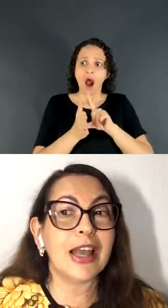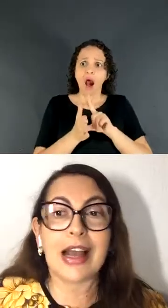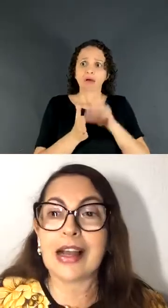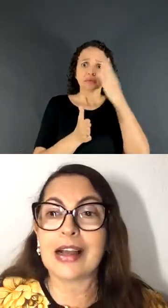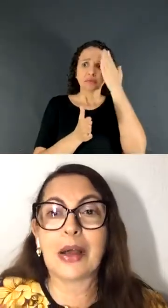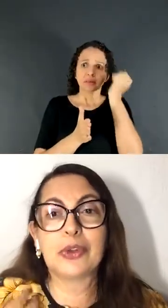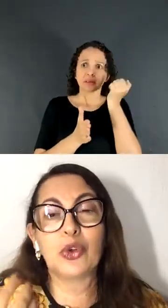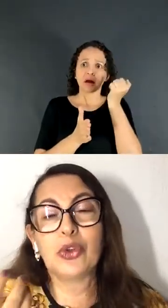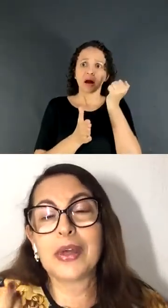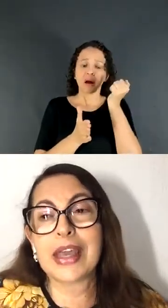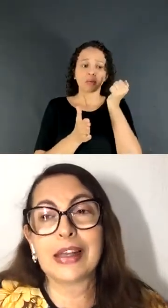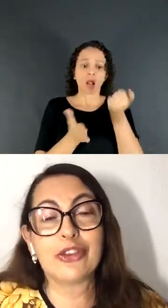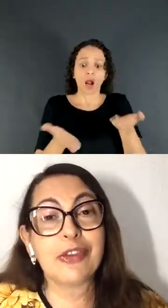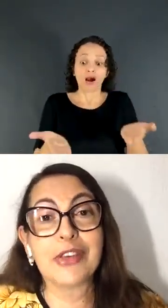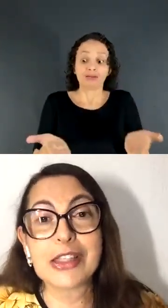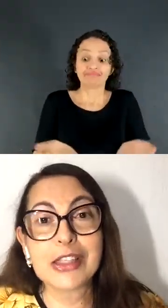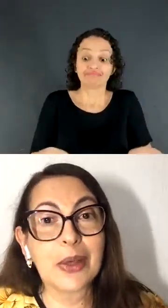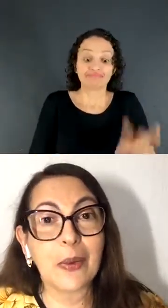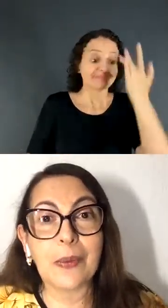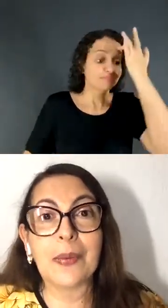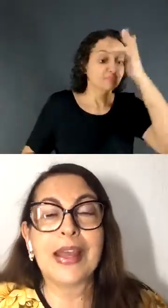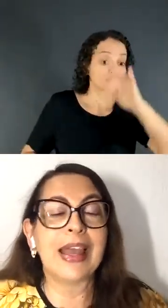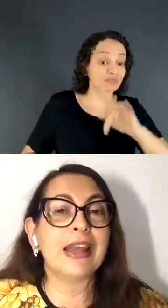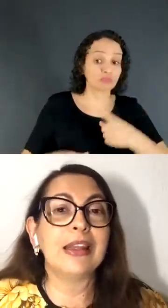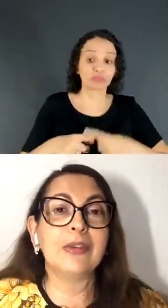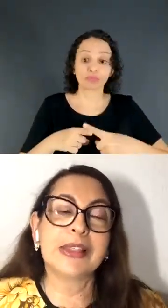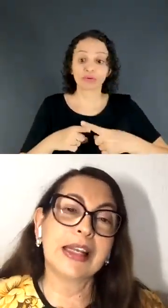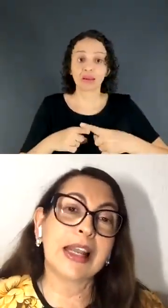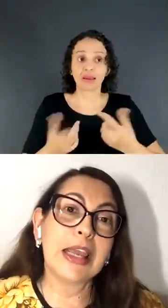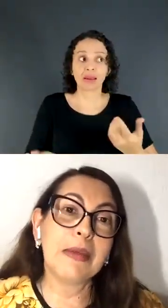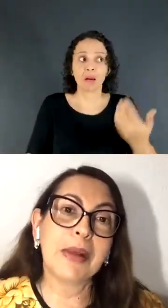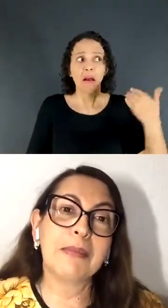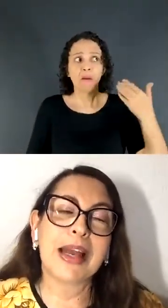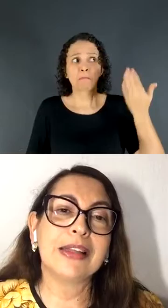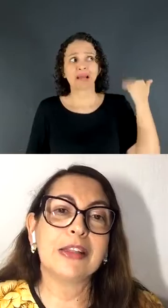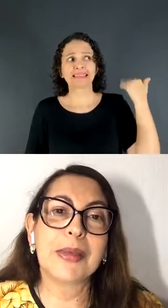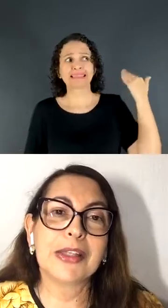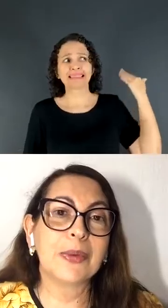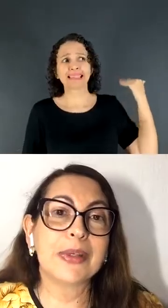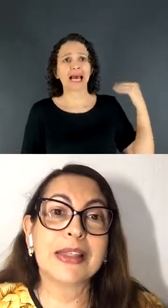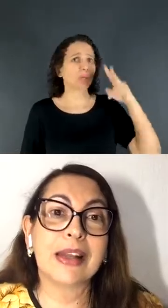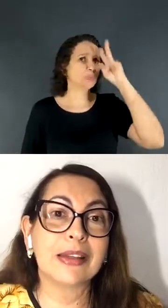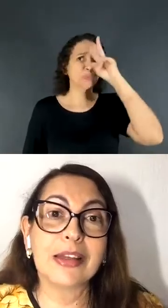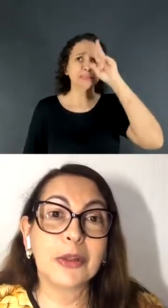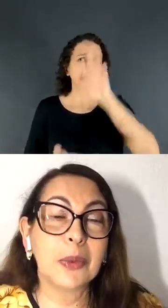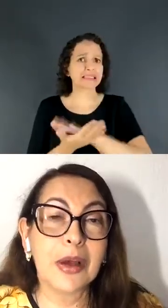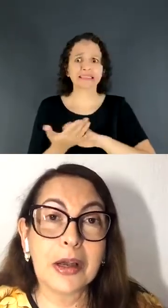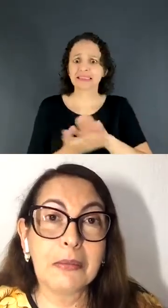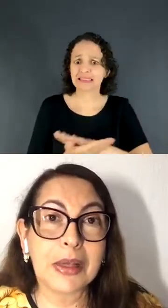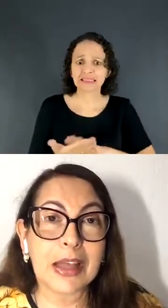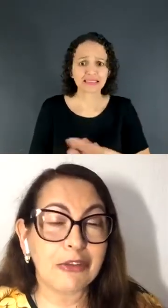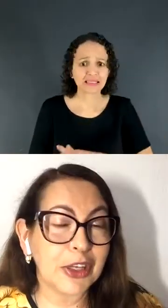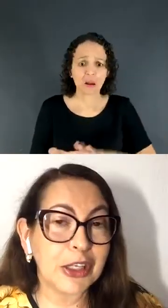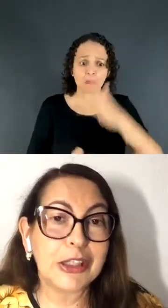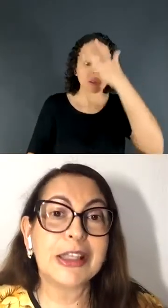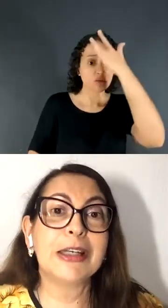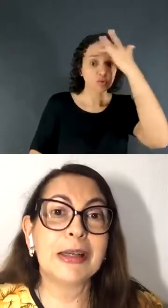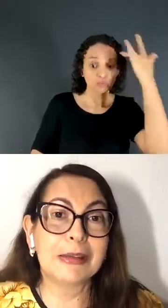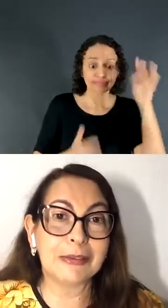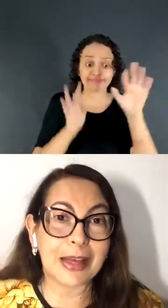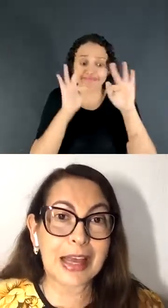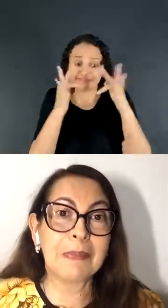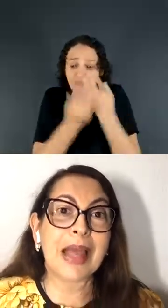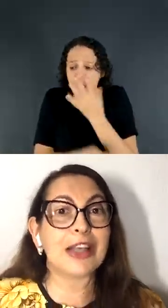perde tudo que ela vivenciou, ela não se lembra mais das pessoas que ela tanto ama na